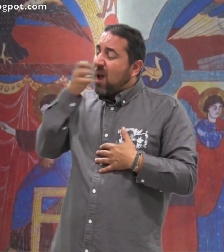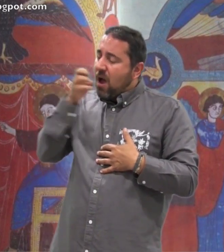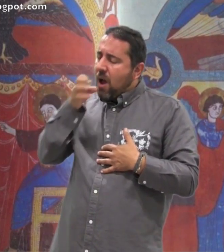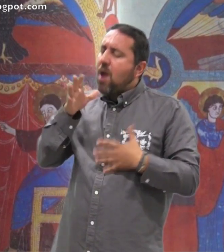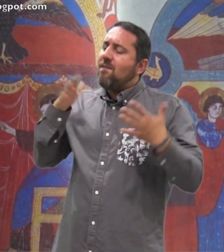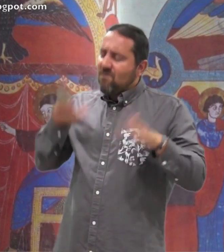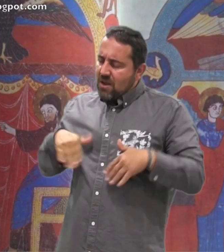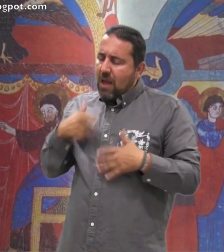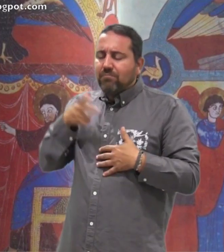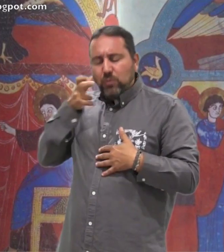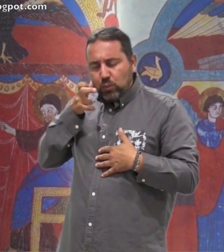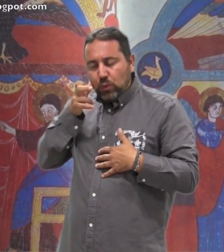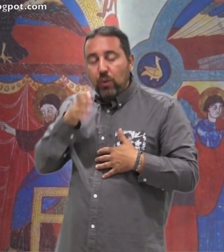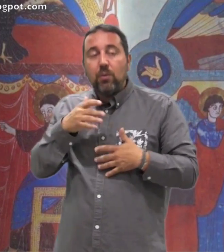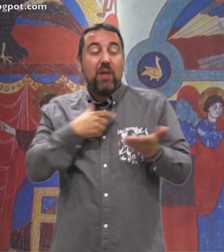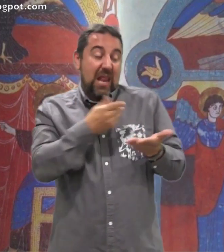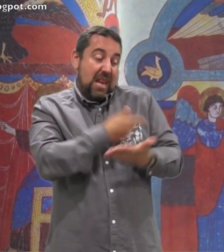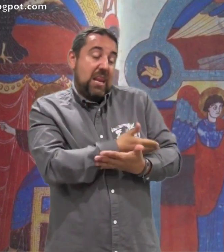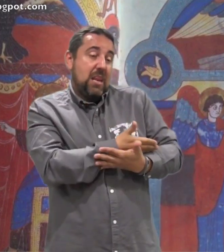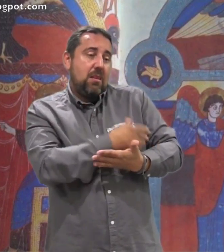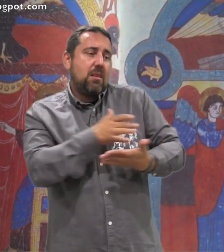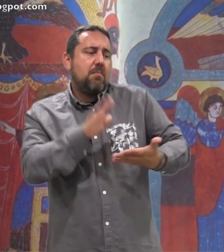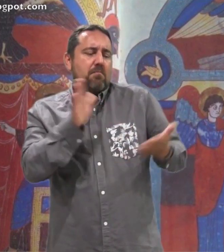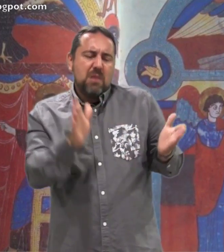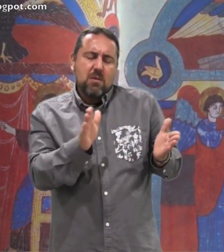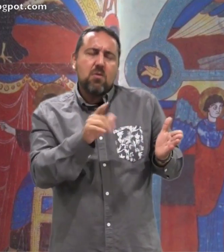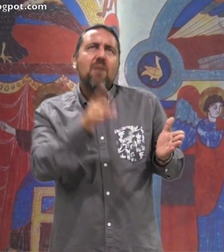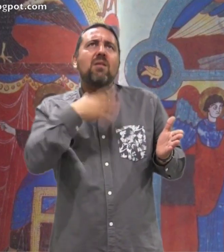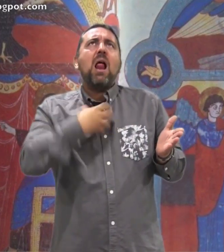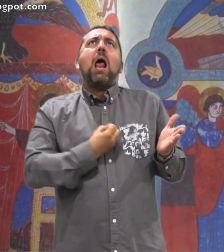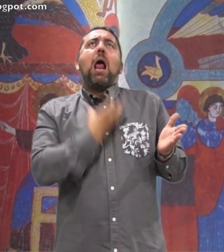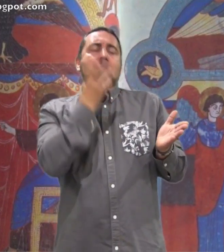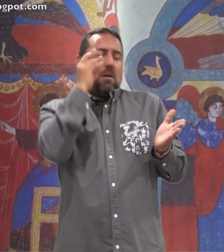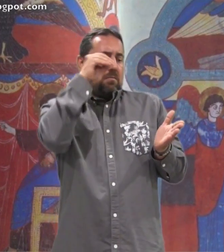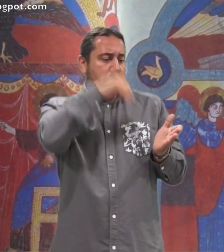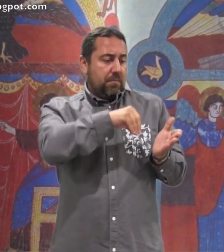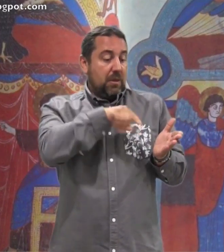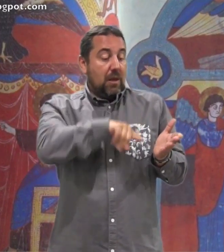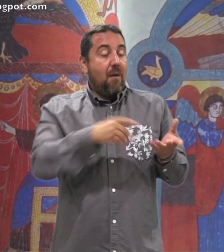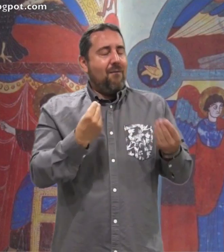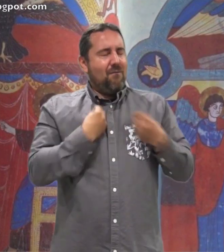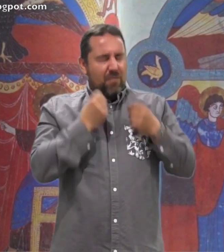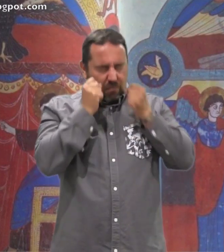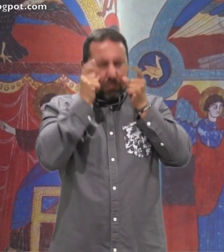Señor escuchó el grito de Elías y el alma del niño volvió a su cuerpo y el